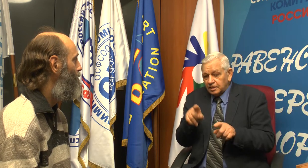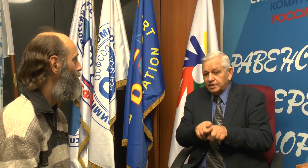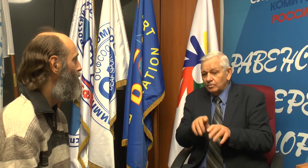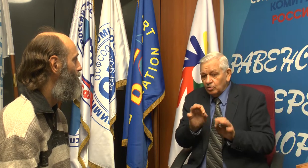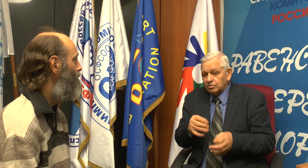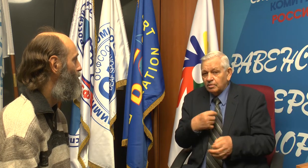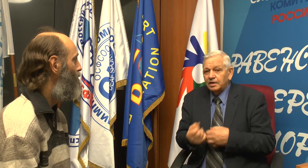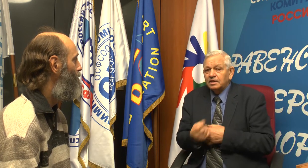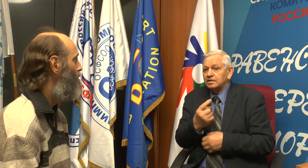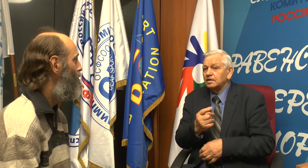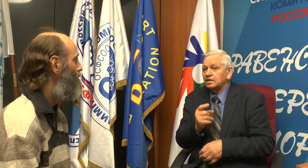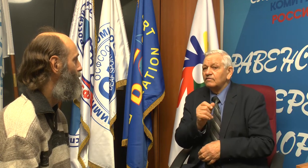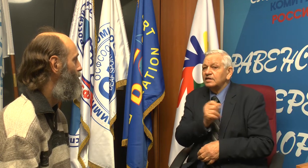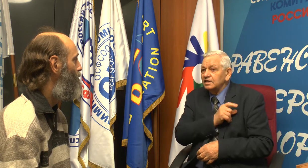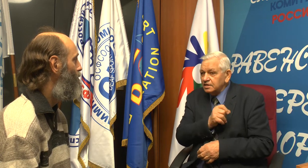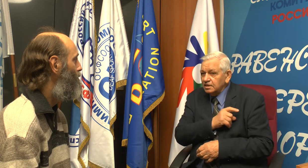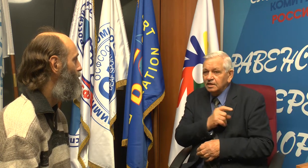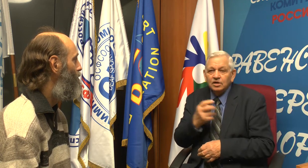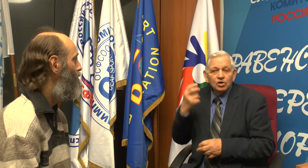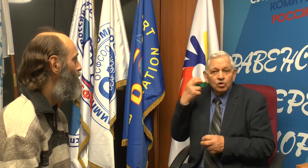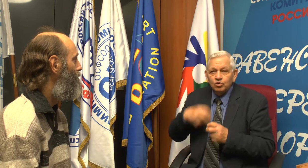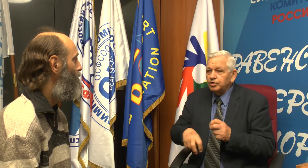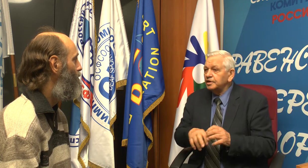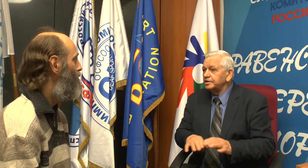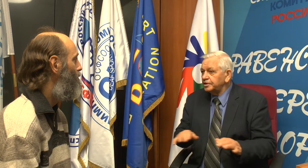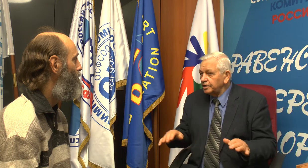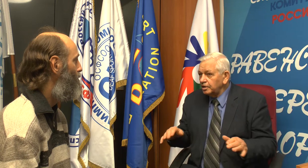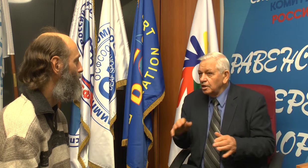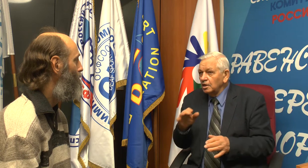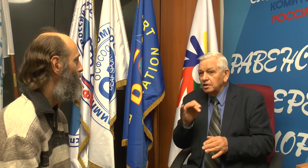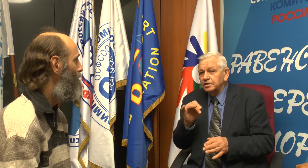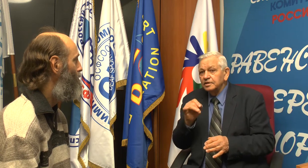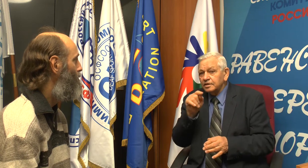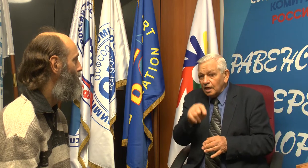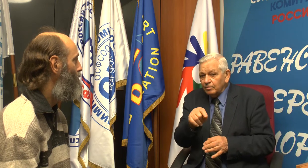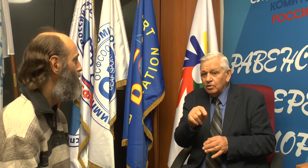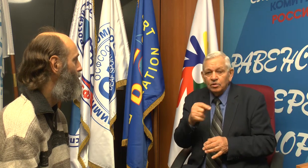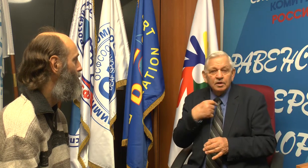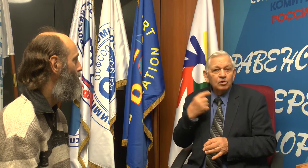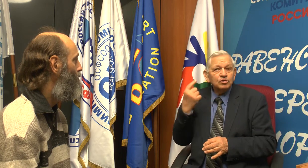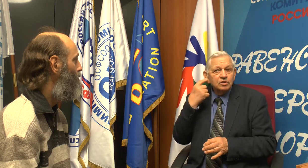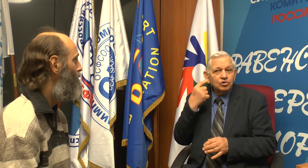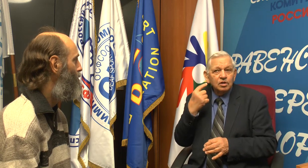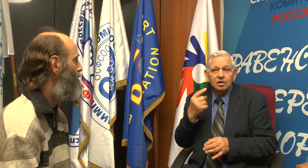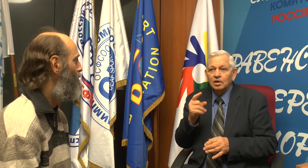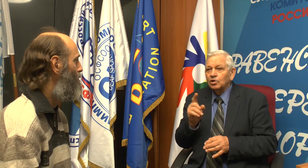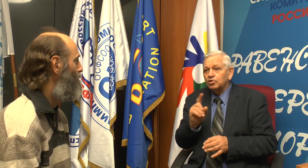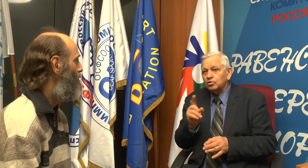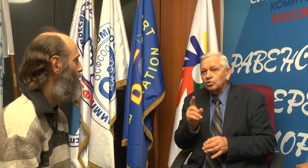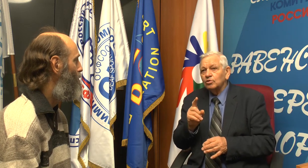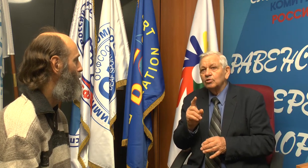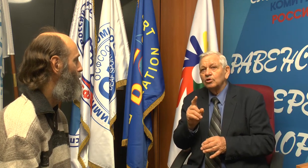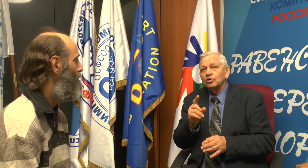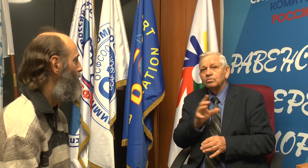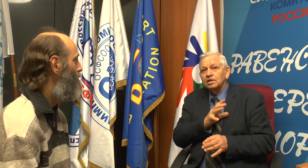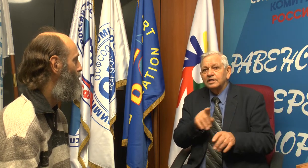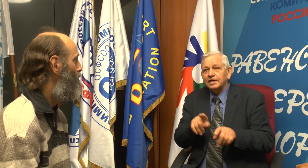таким образом я оказался в Одессе у глухих детей. И там я услышал, что были